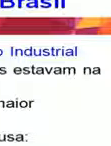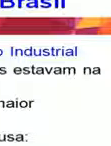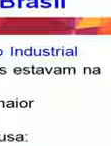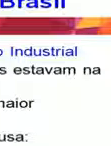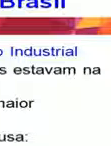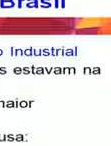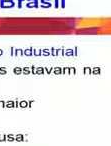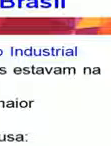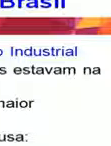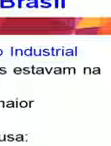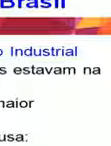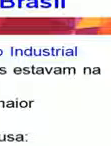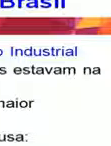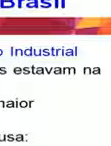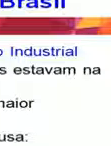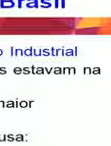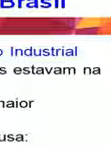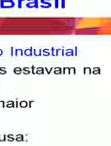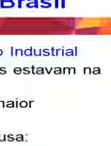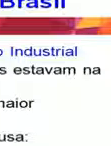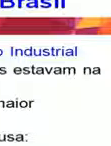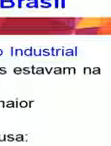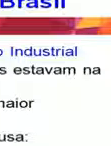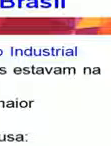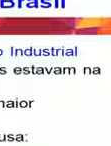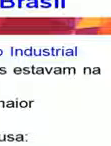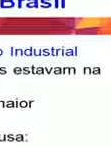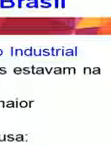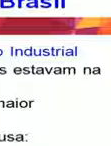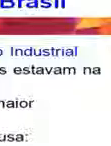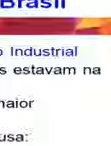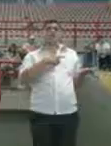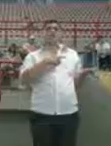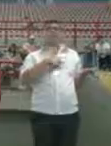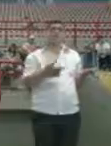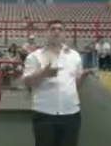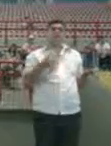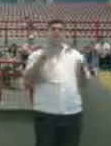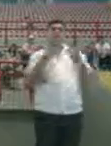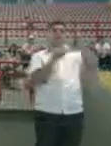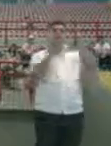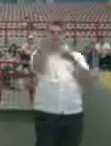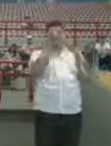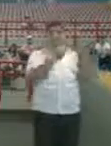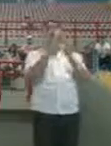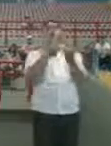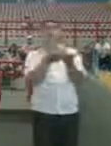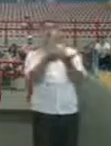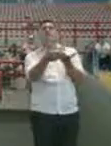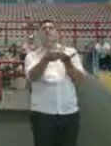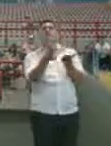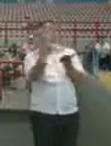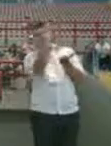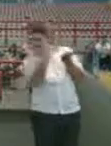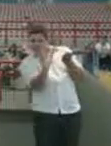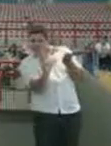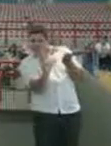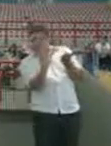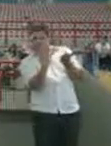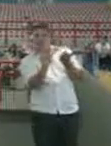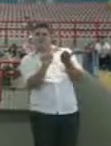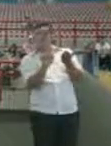do Brasil era agrícola. Por que a industrialização brasileira começou no sudeste? Por causa do café, não